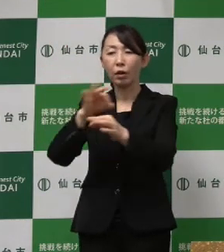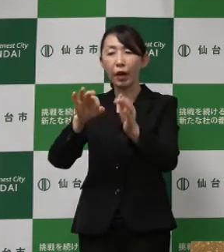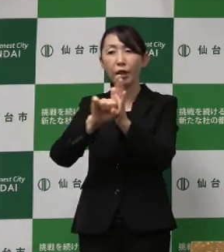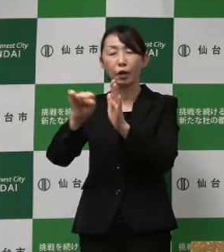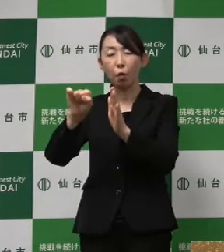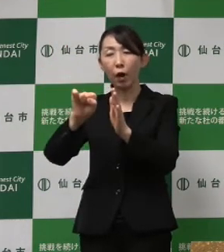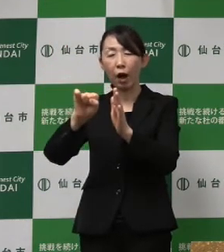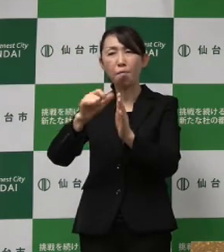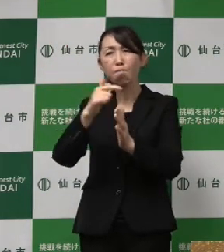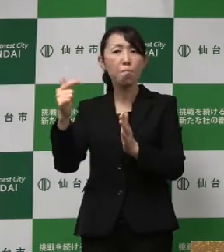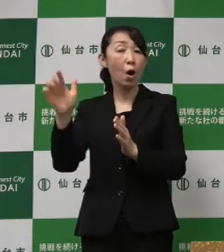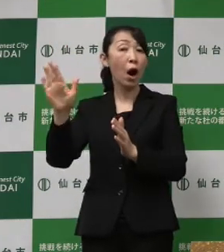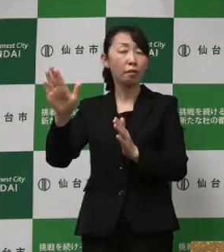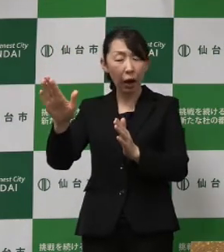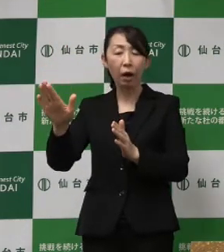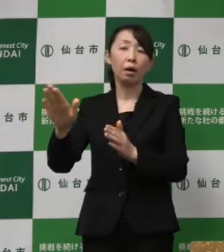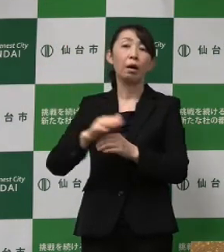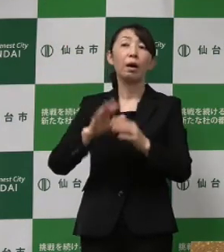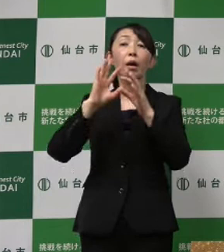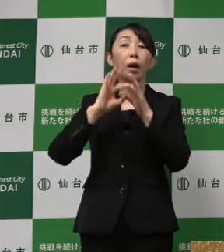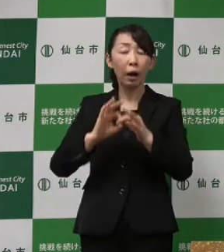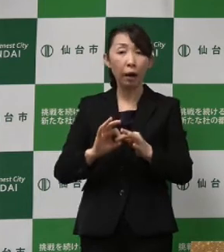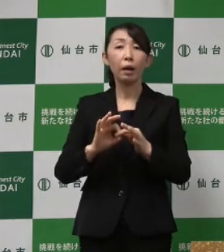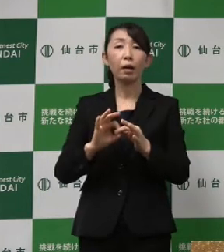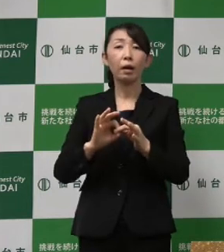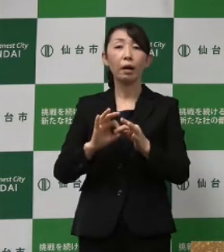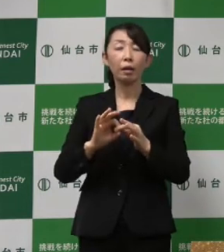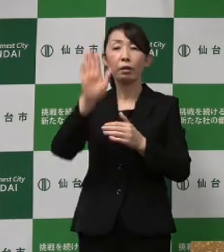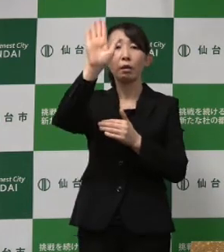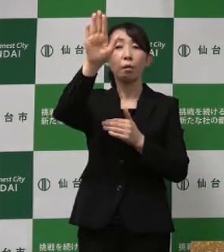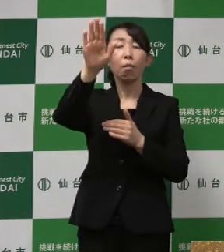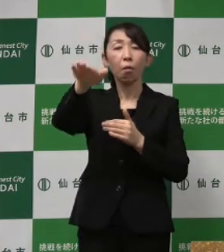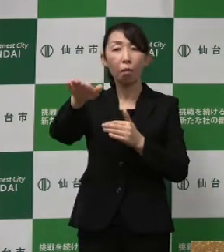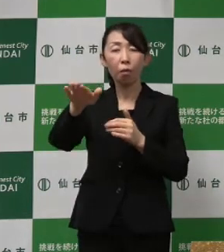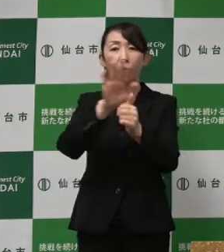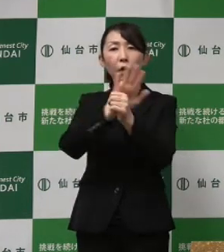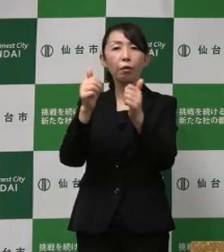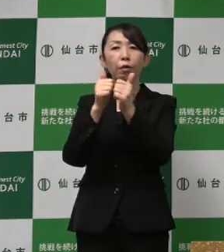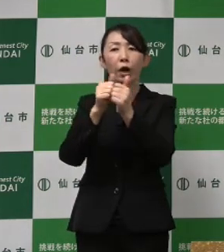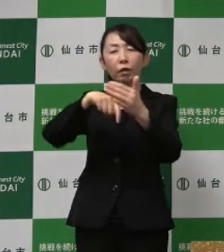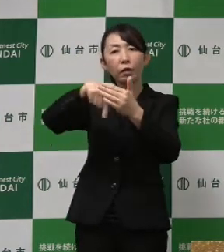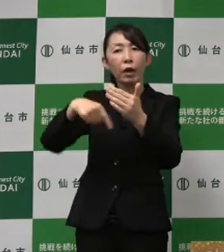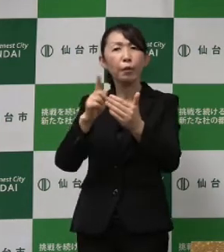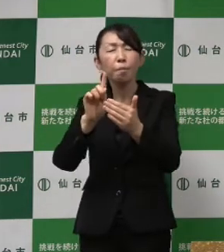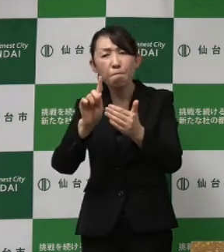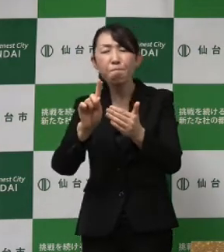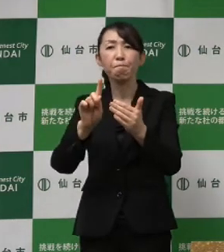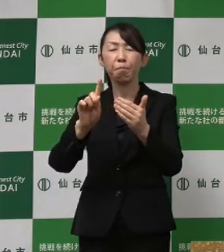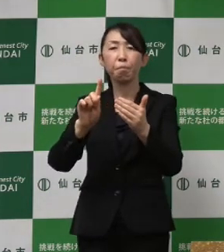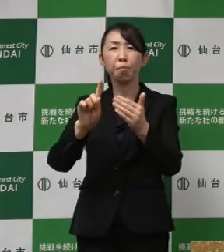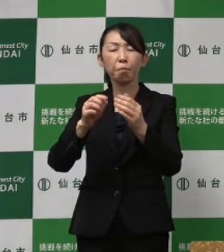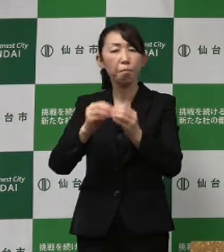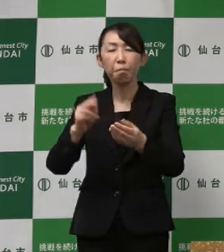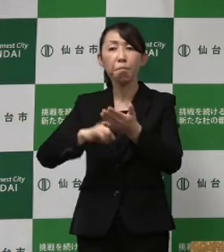ふうに試算されておりますので、そちら今後の閣僚会合どのような会合になるかにはよりますけれども、一つの